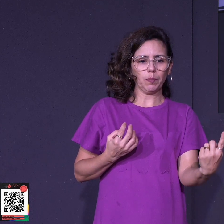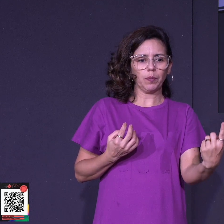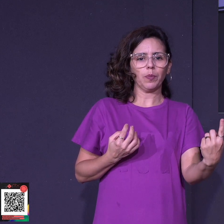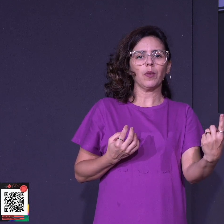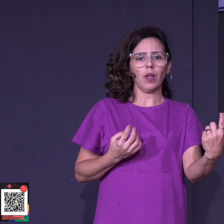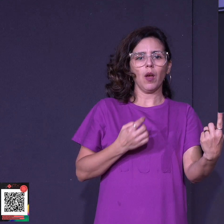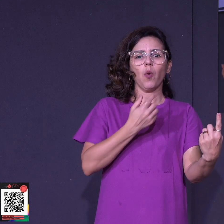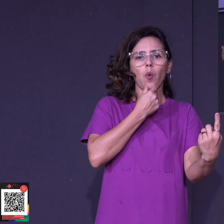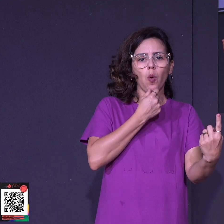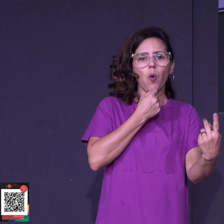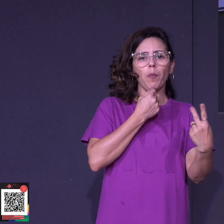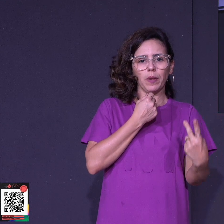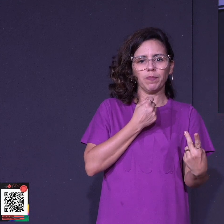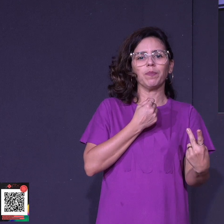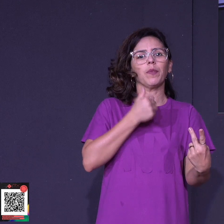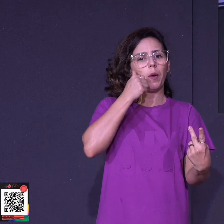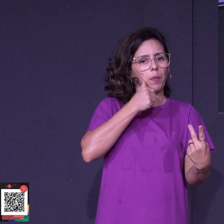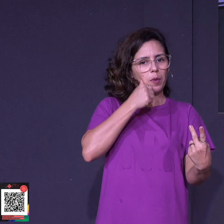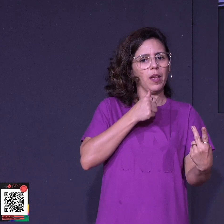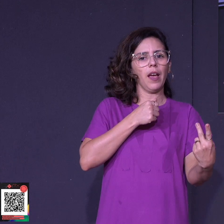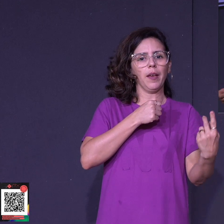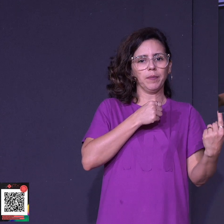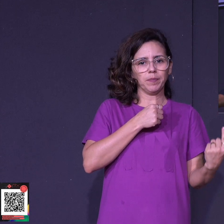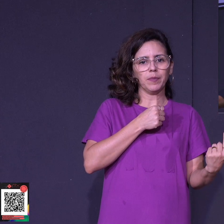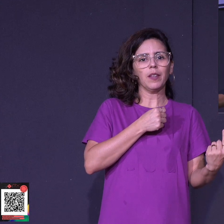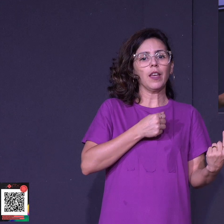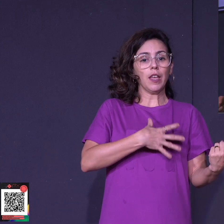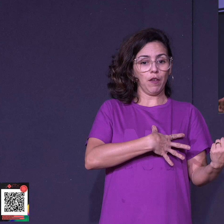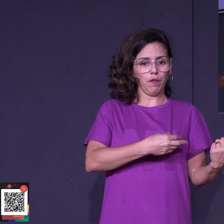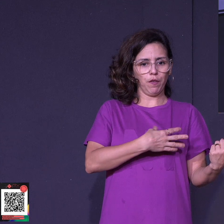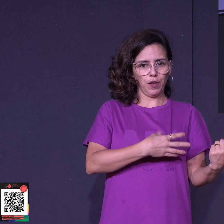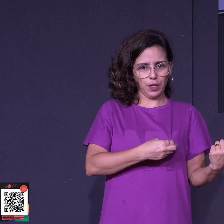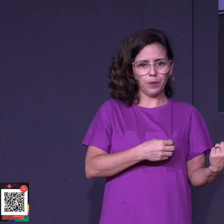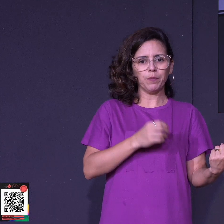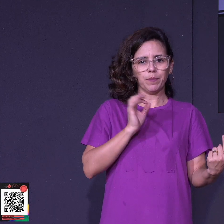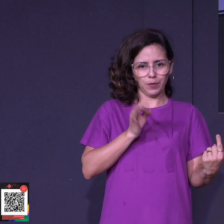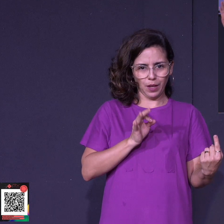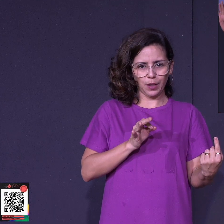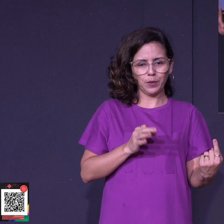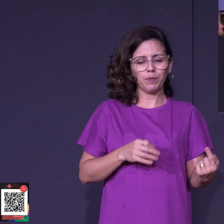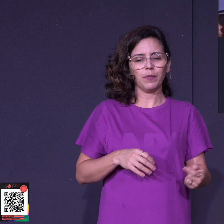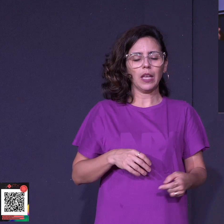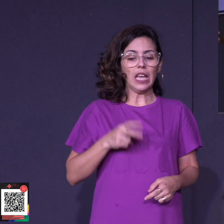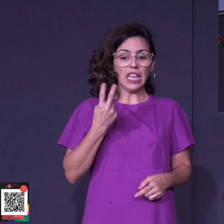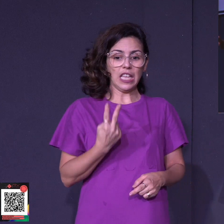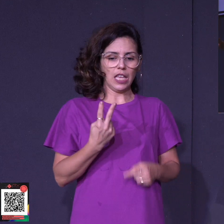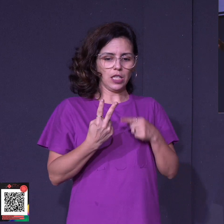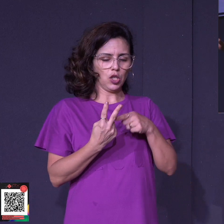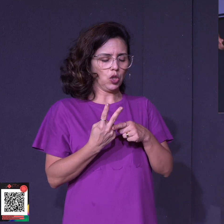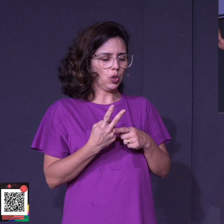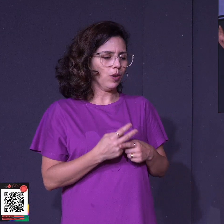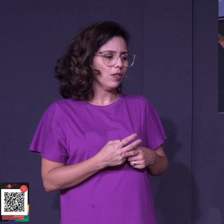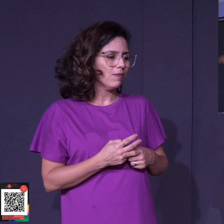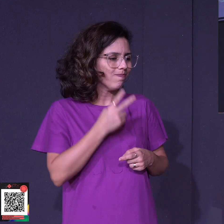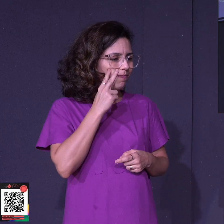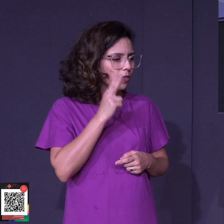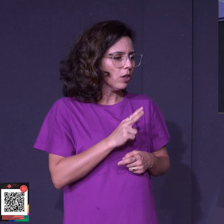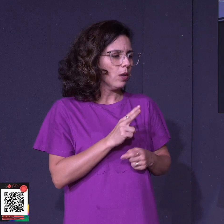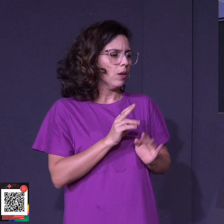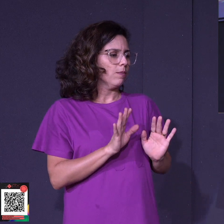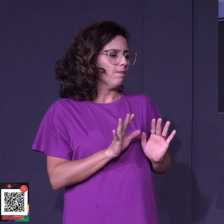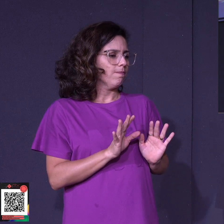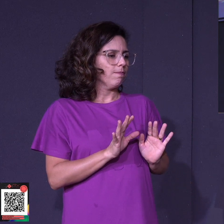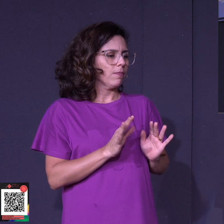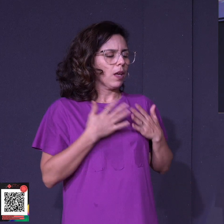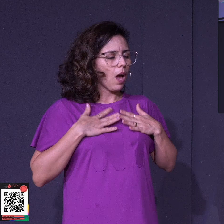uma dificuldade, e essa pessoa que ela bateu no carro dela trabalhava nessa área. Você não se preocupe que eu vou resolver tudo para você. Diga aí que